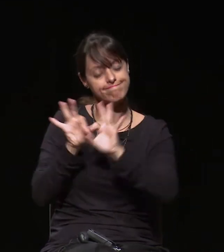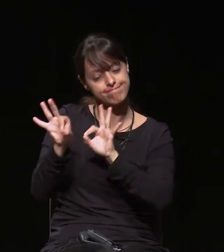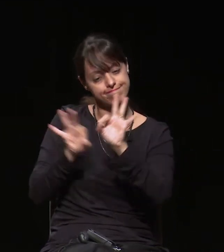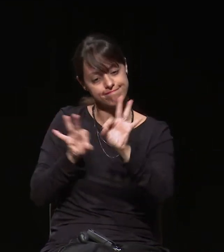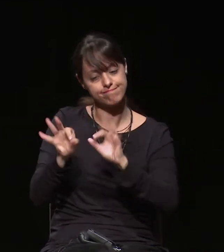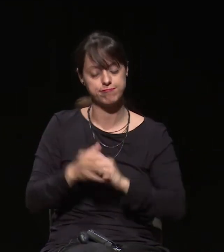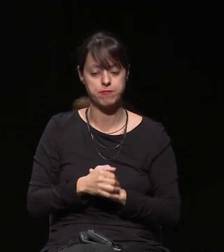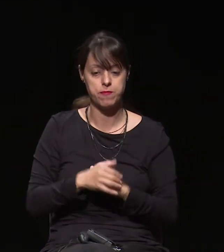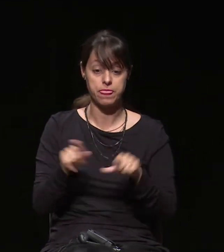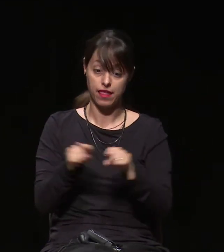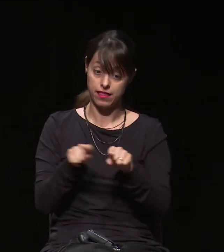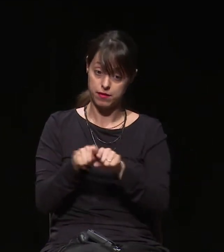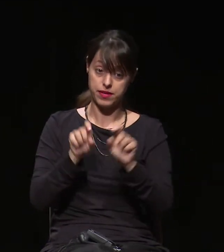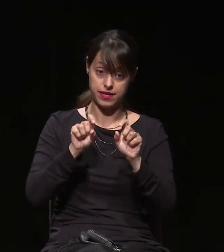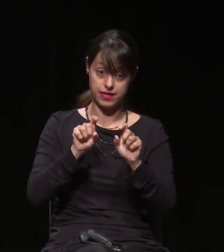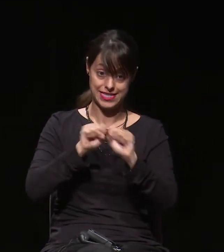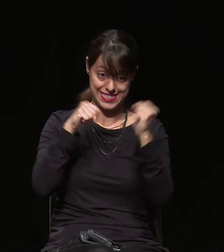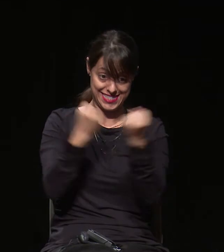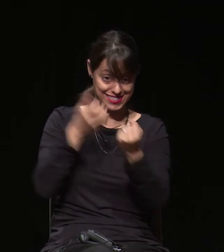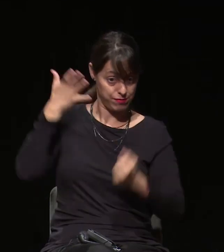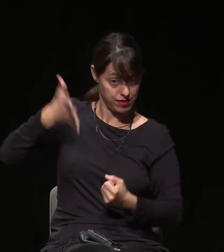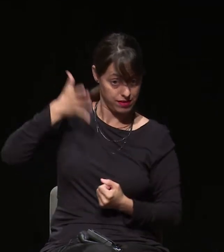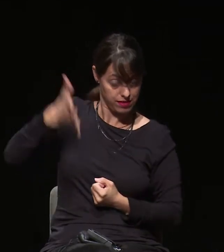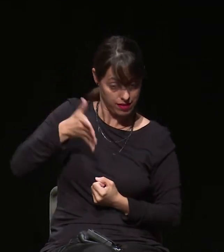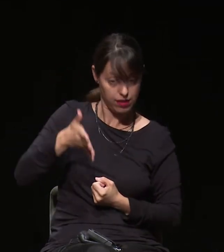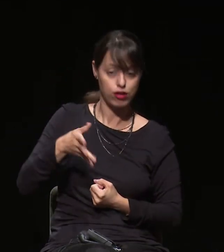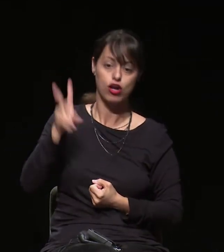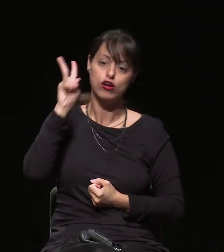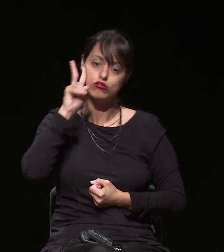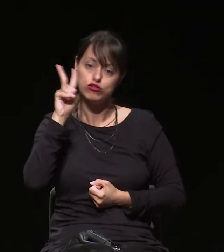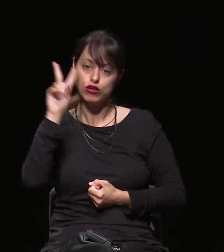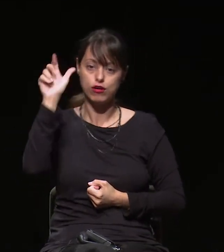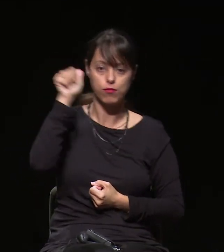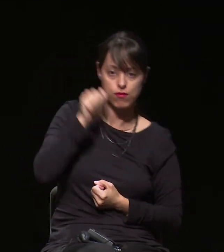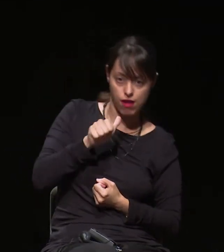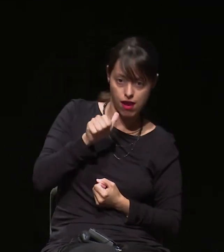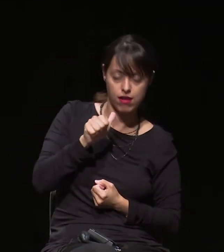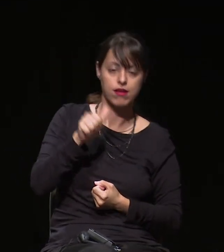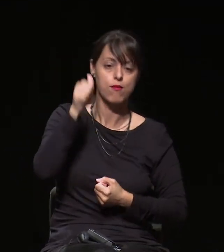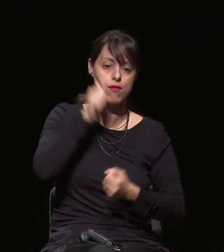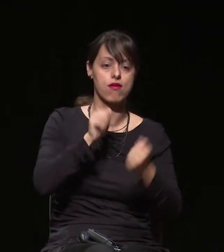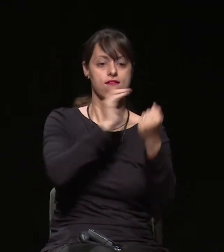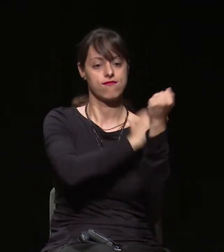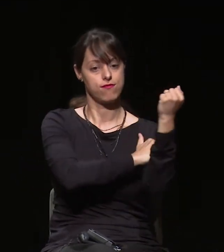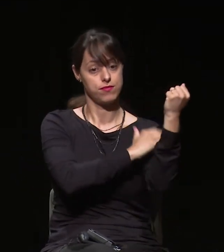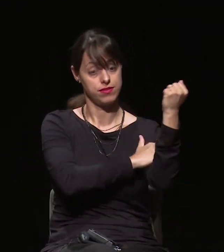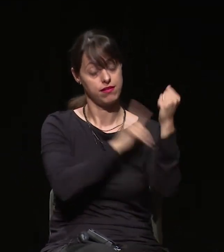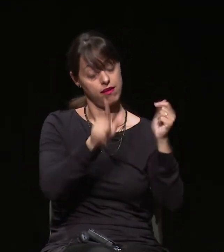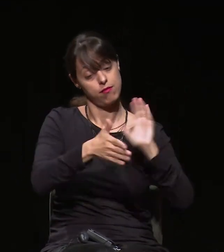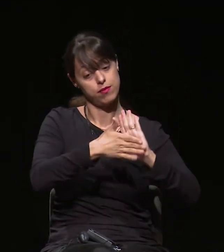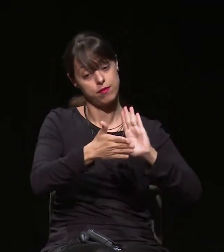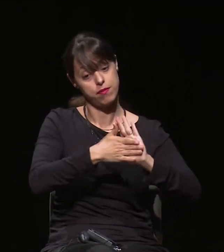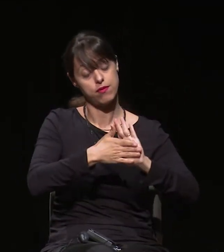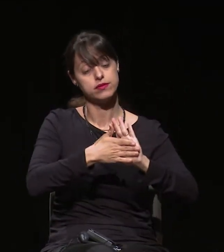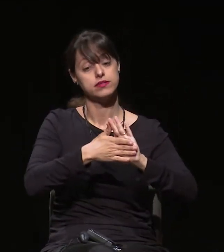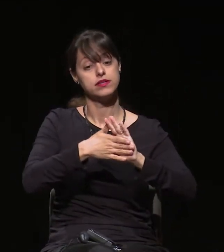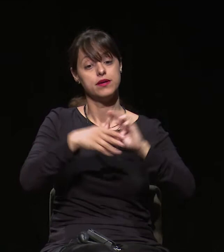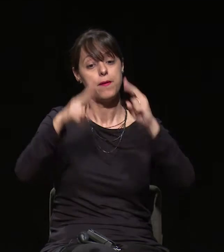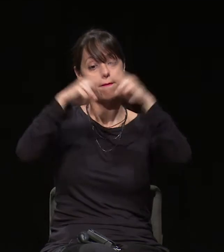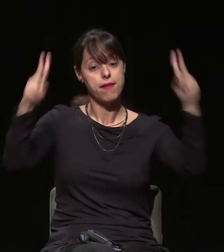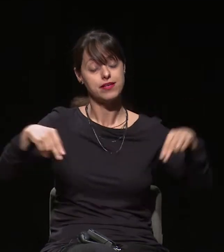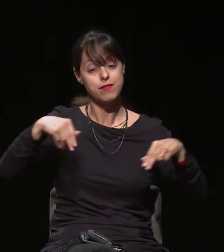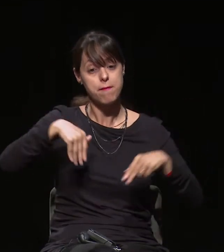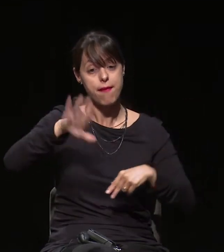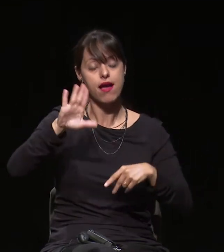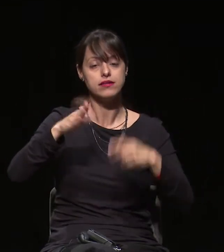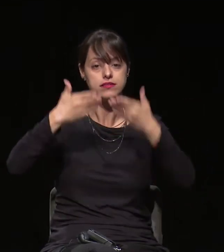Mulheres e Histórias Feministas faz parte, dessa maneira, de uma proposta mais ampla do MASP, que pretende revisitar